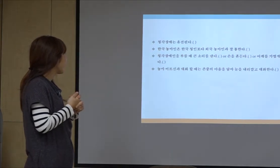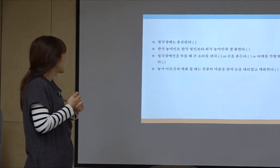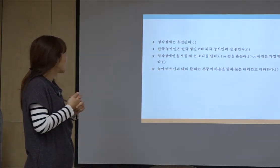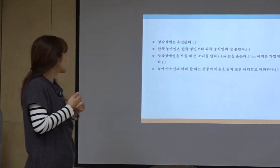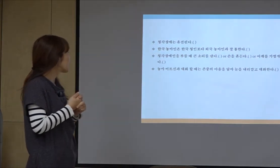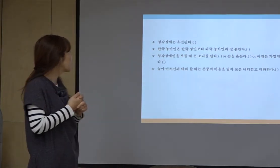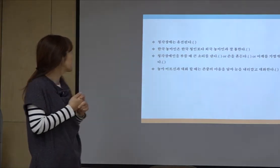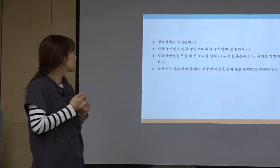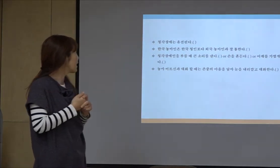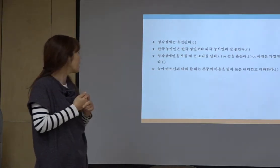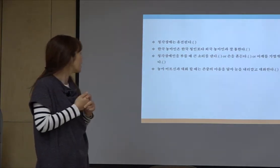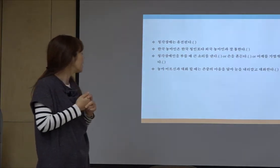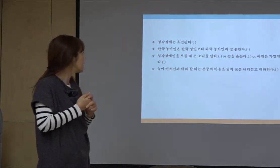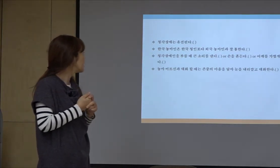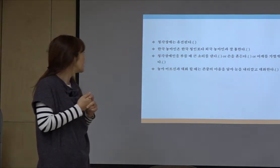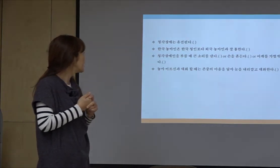그리고 청각장애인 부를 때